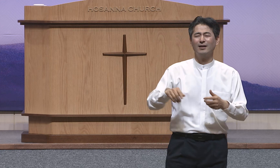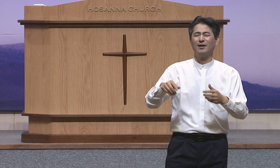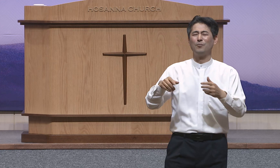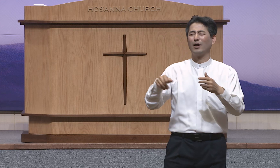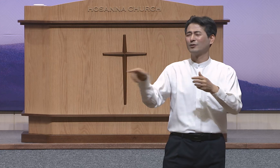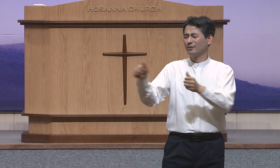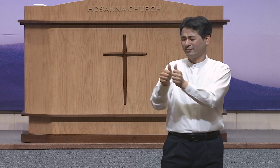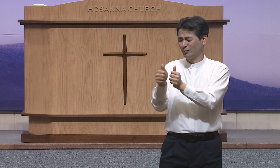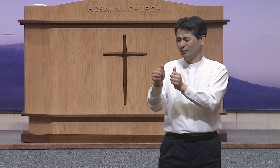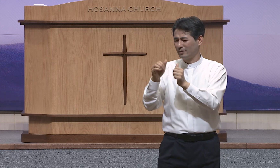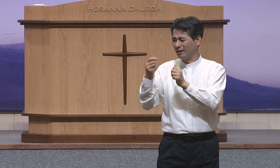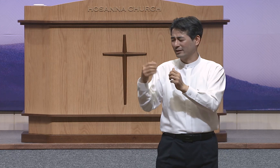후에 그뿐만 아니고